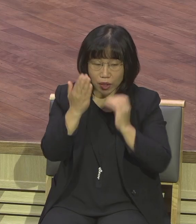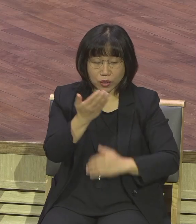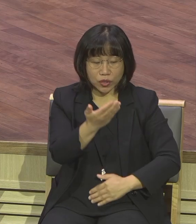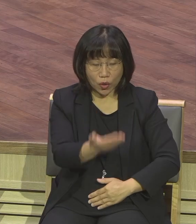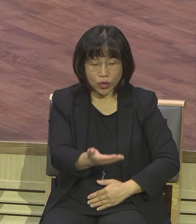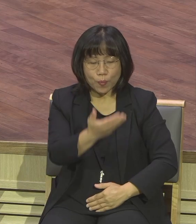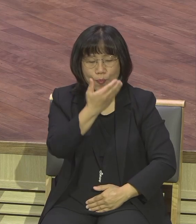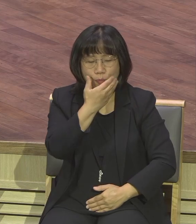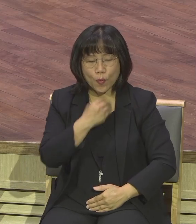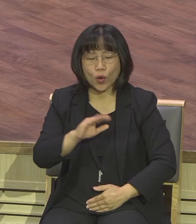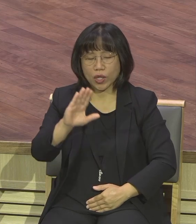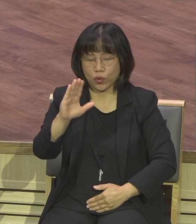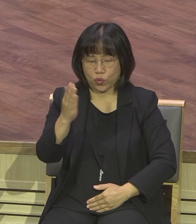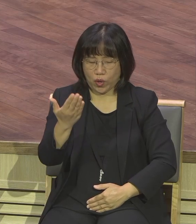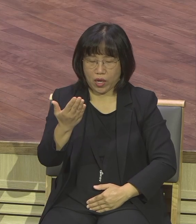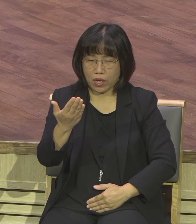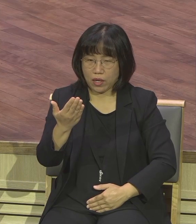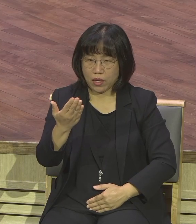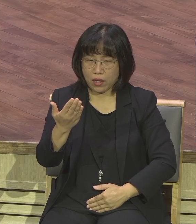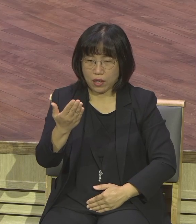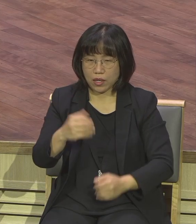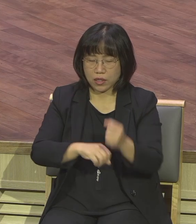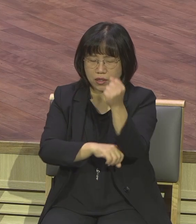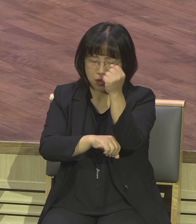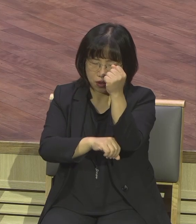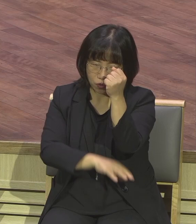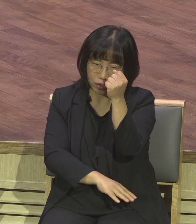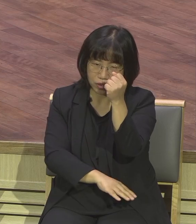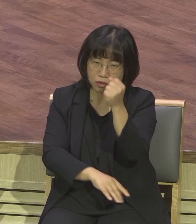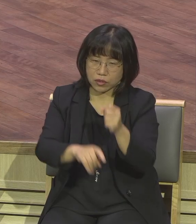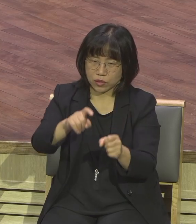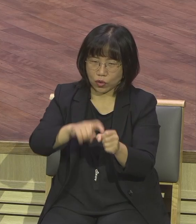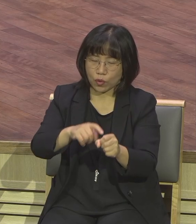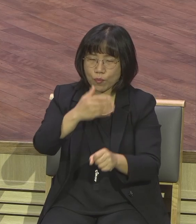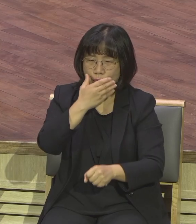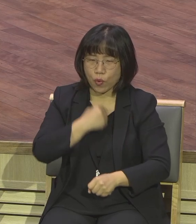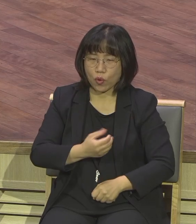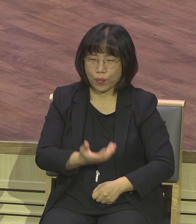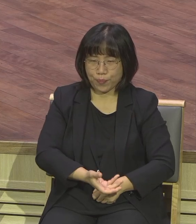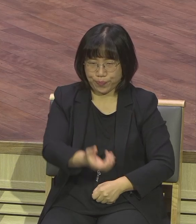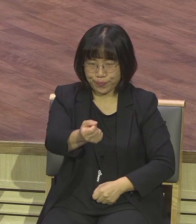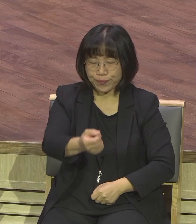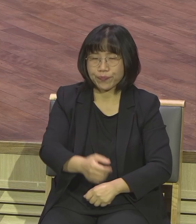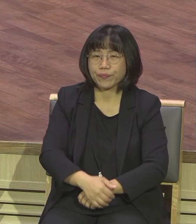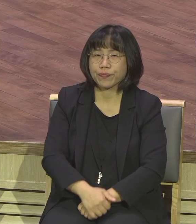너는 복이 될지라. 이 근원적 축복.